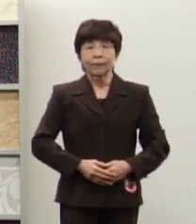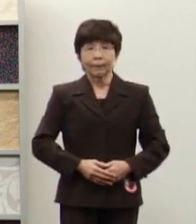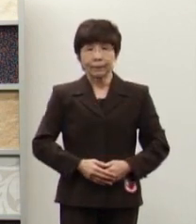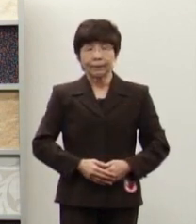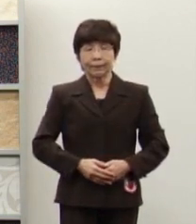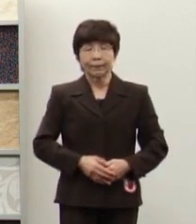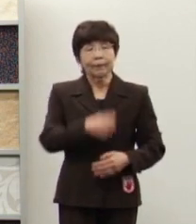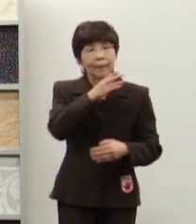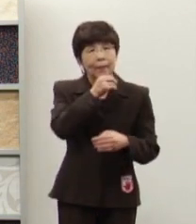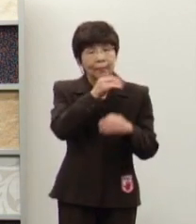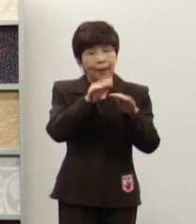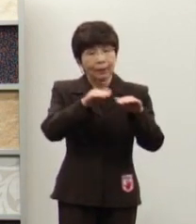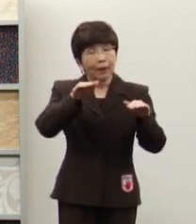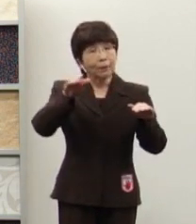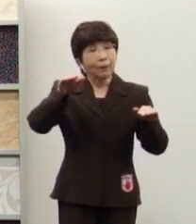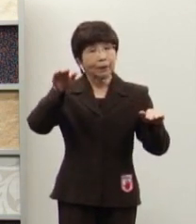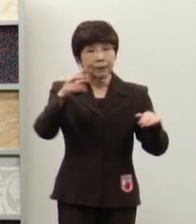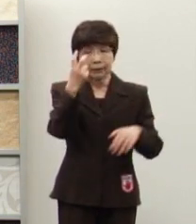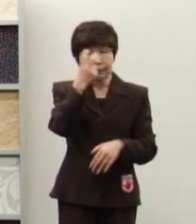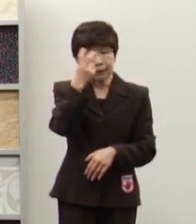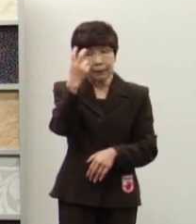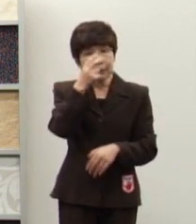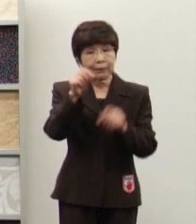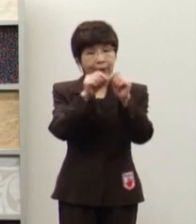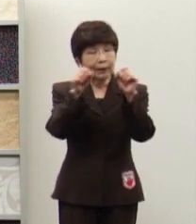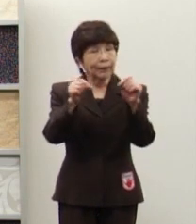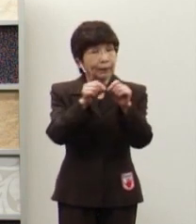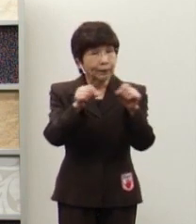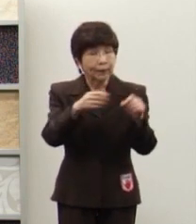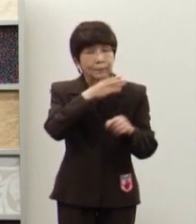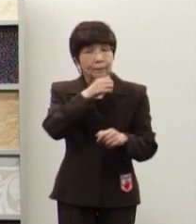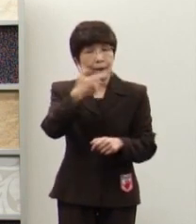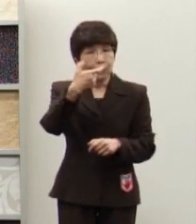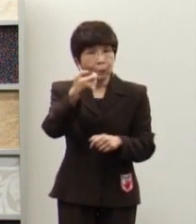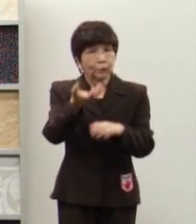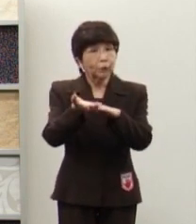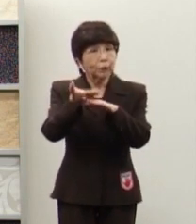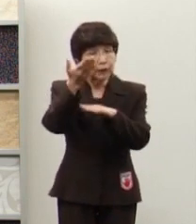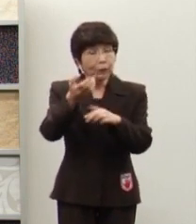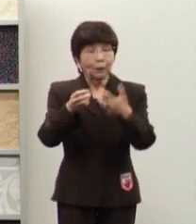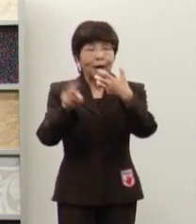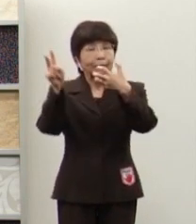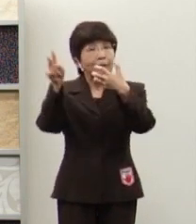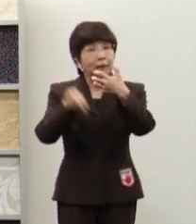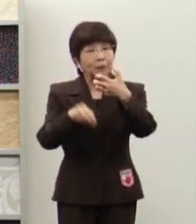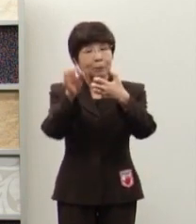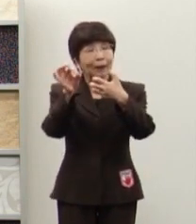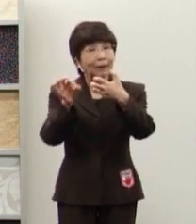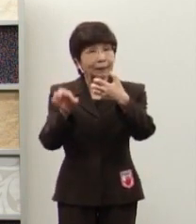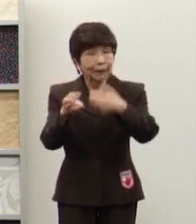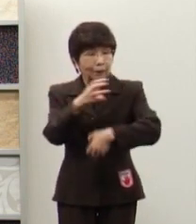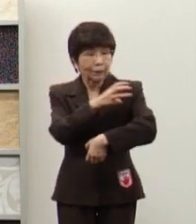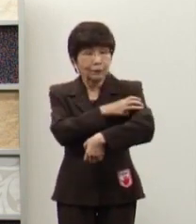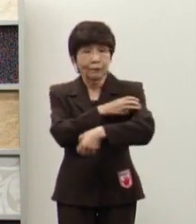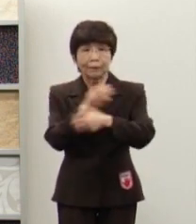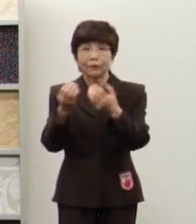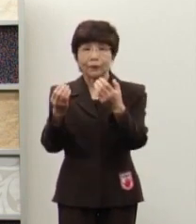年代別ではですね、60歳代以上では8割を超えているのに対しまして、